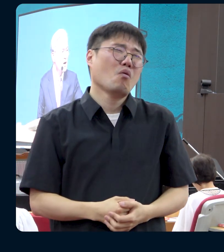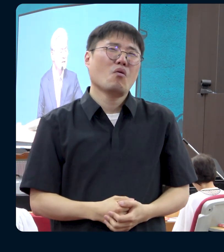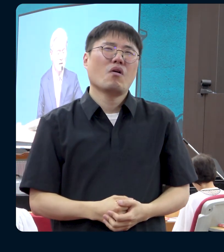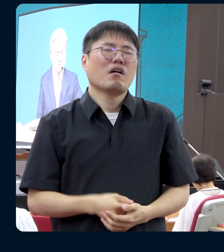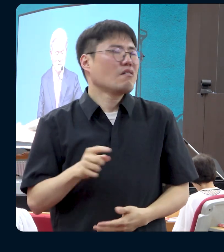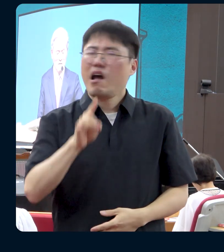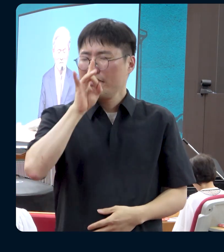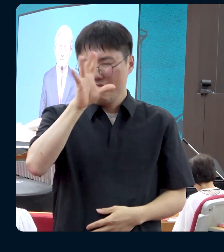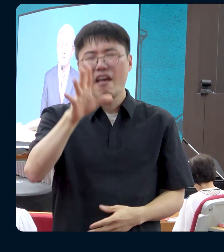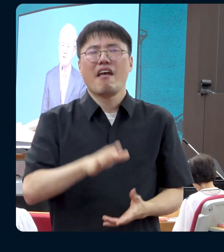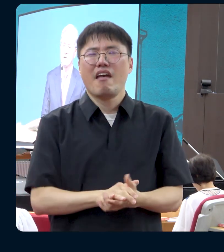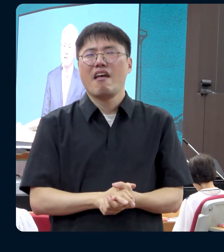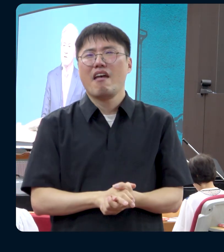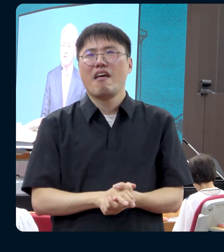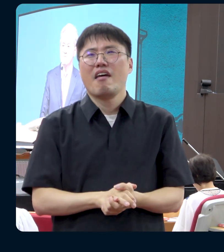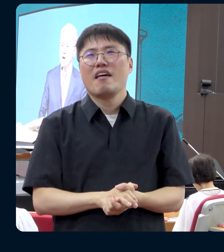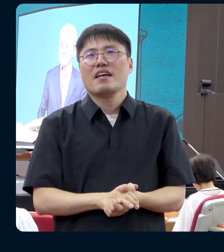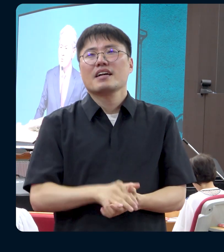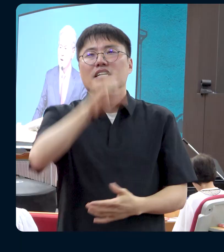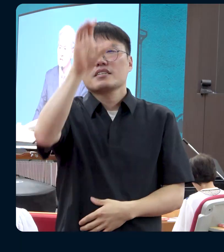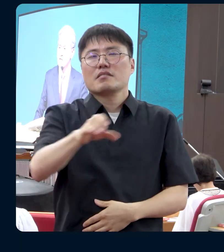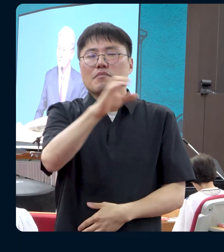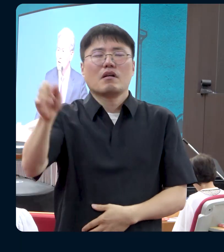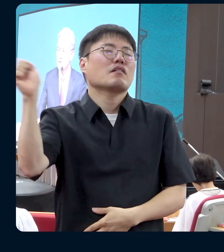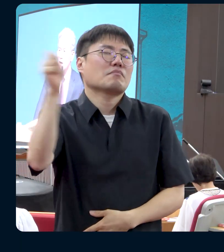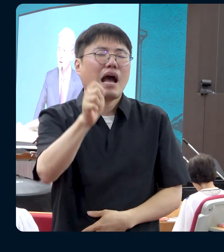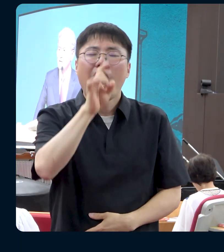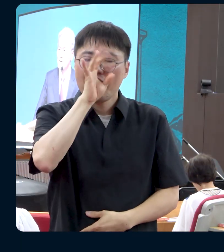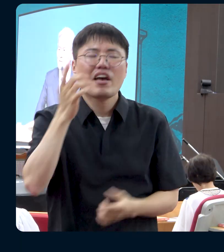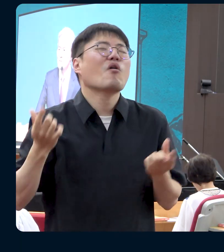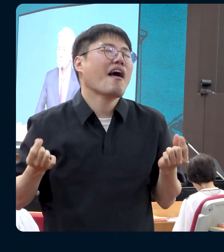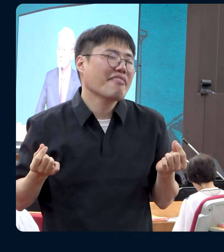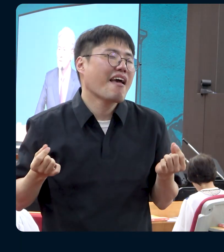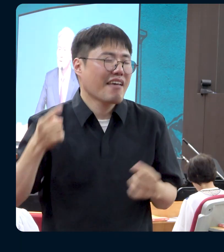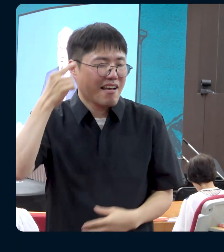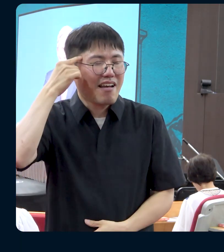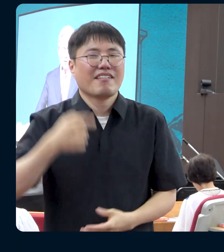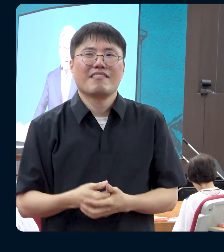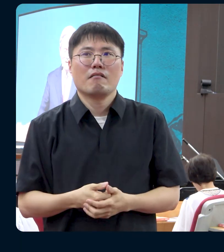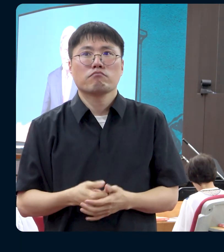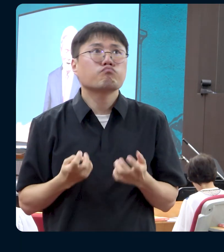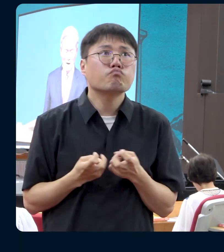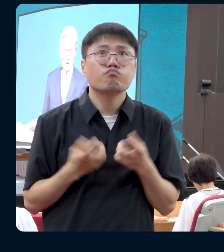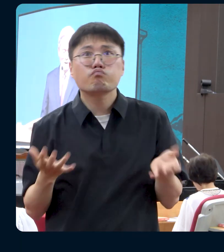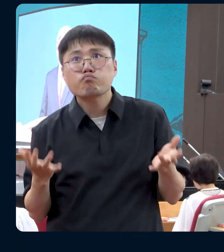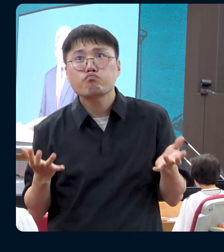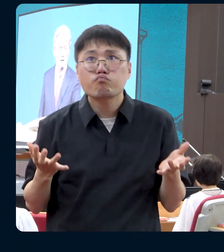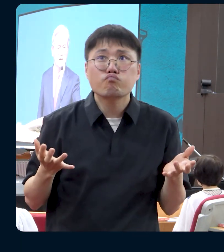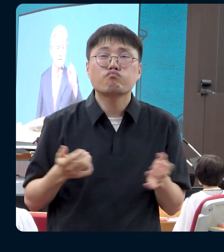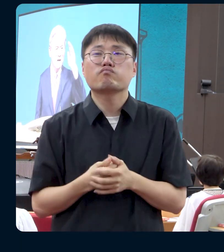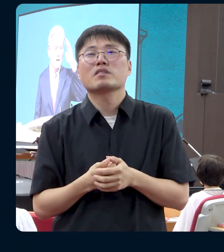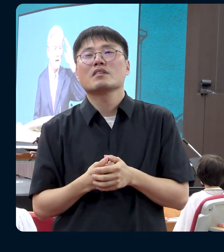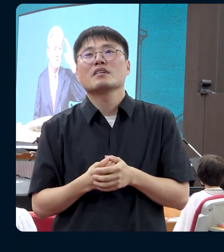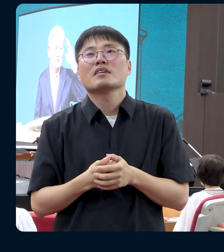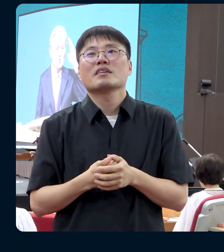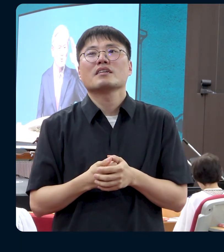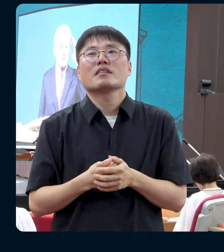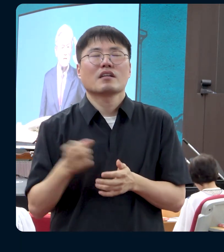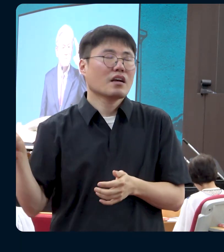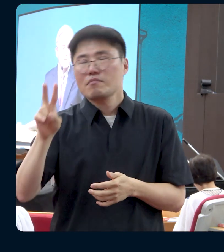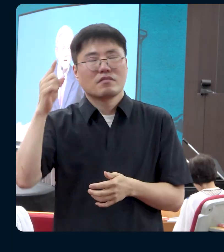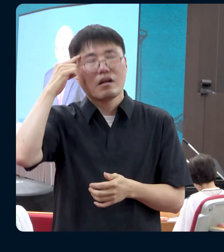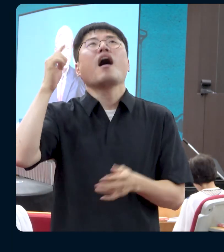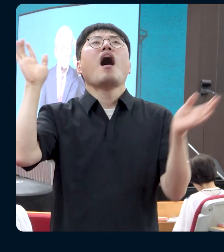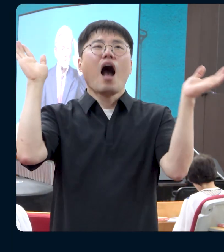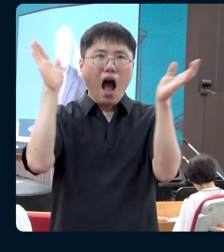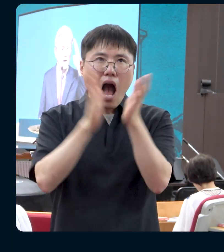안 돼. 이건 아니라는 거예요. 그래서 십자가 뿅망치는 안 되겠다. 그럼 어떻게 해야 되는가? 라고 할 때